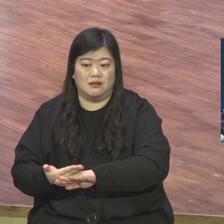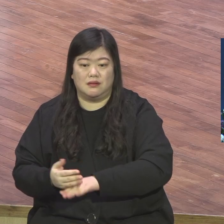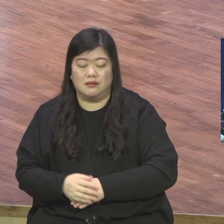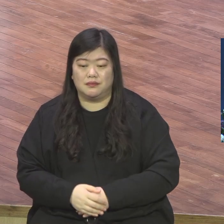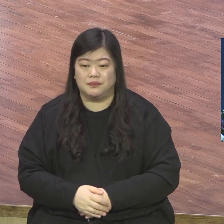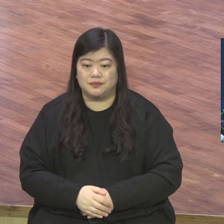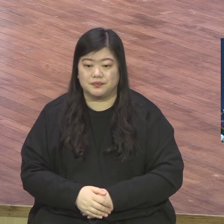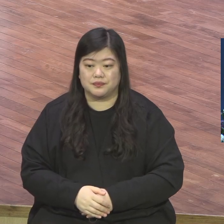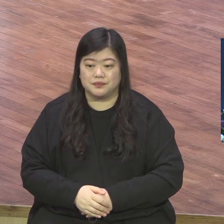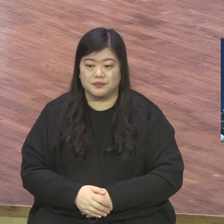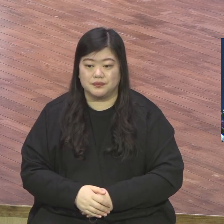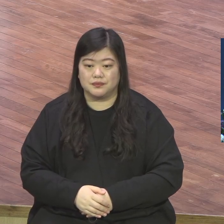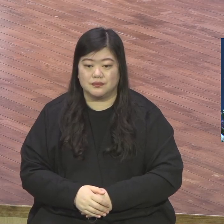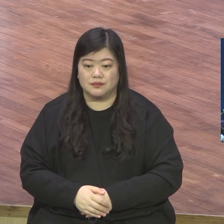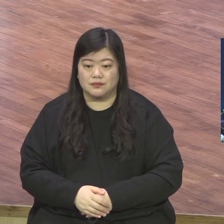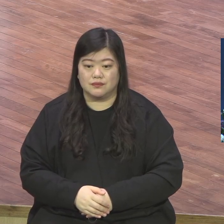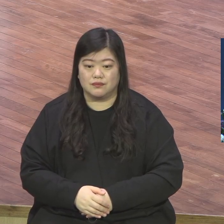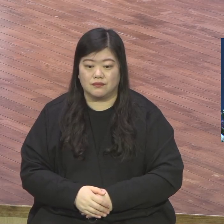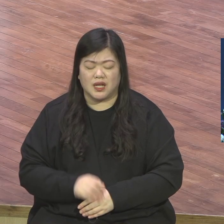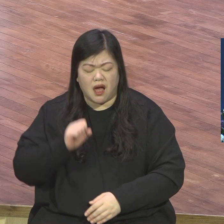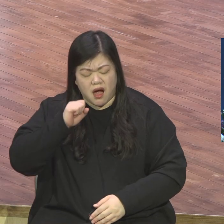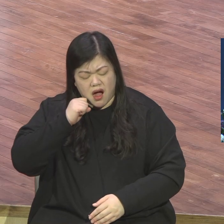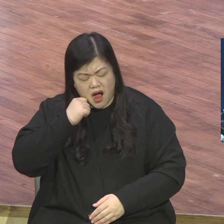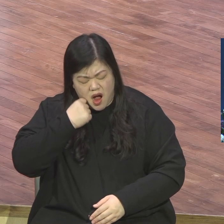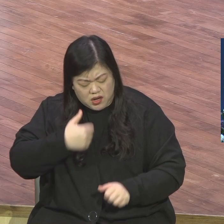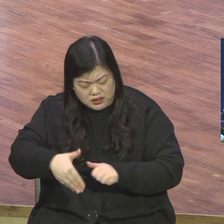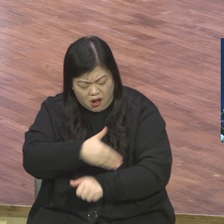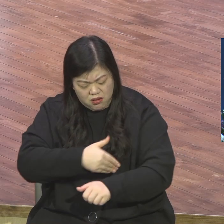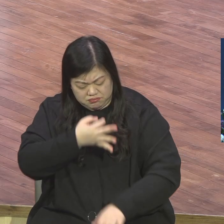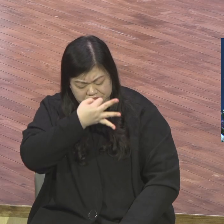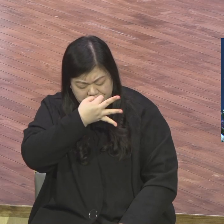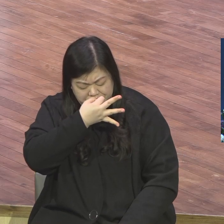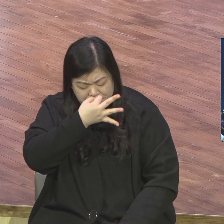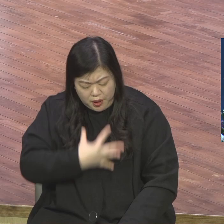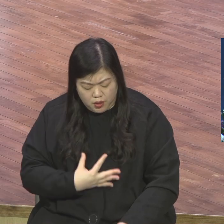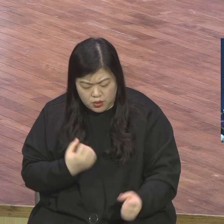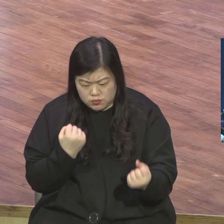환난 올 때 기뻐할 수 있는 이유가 뭐냐? 환난 왔는데